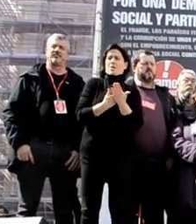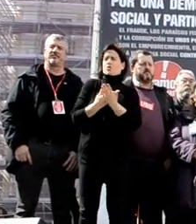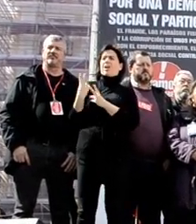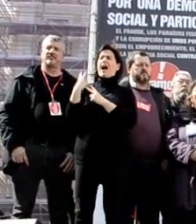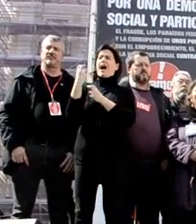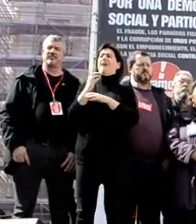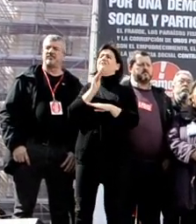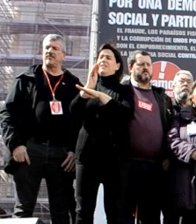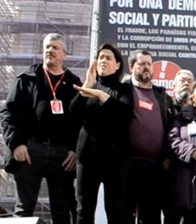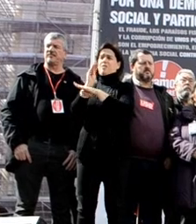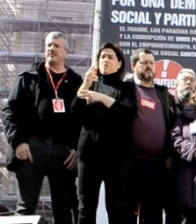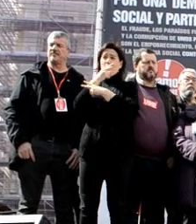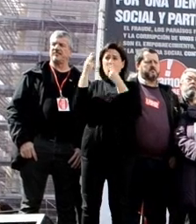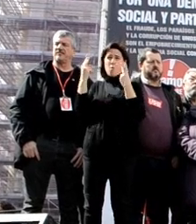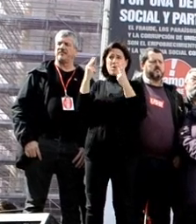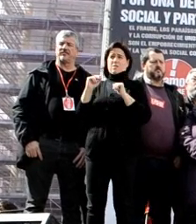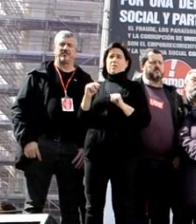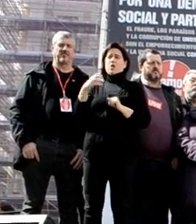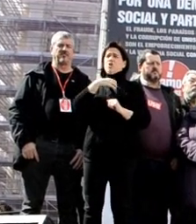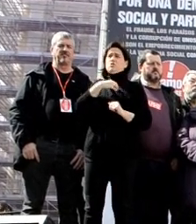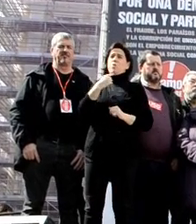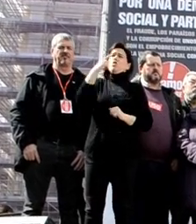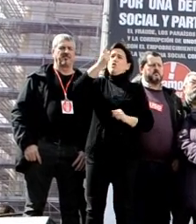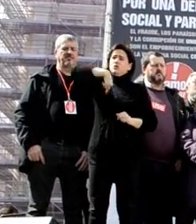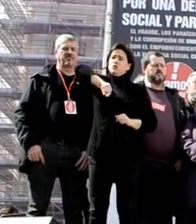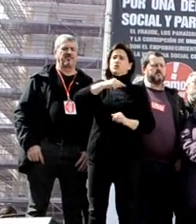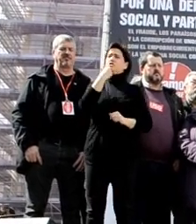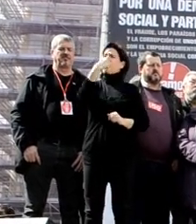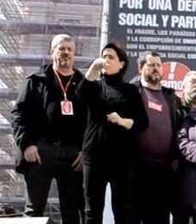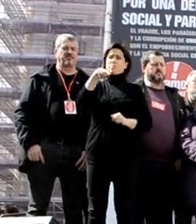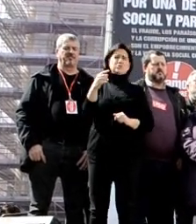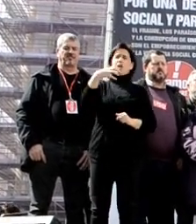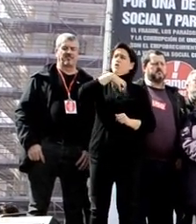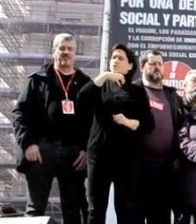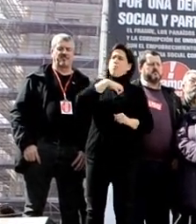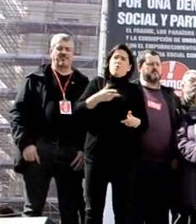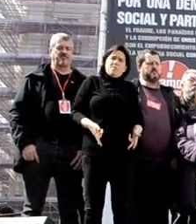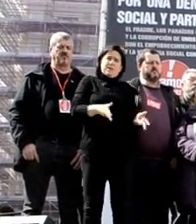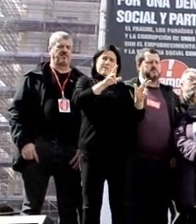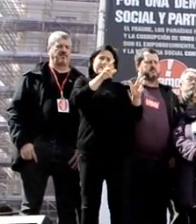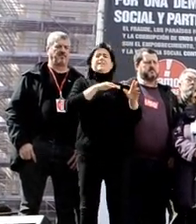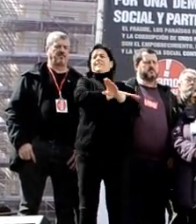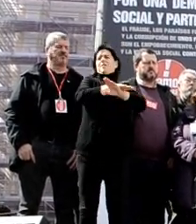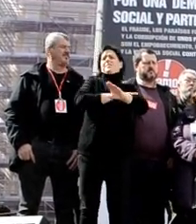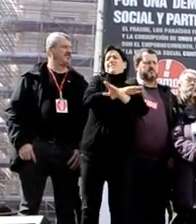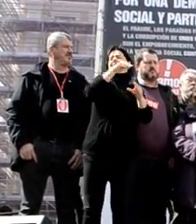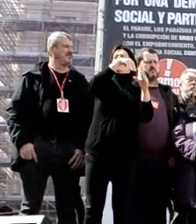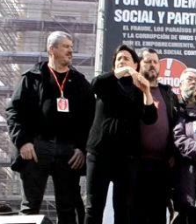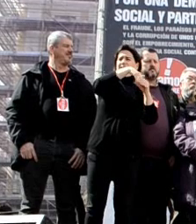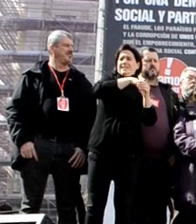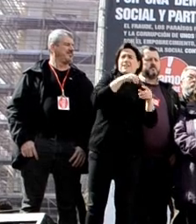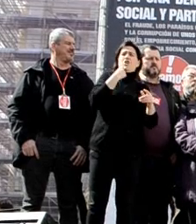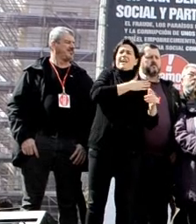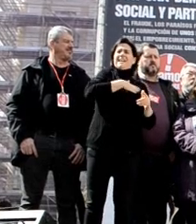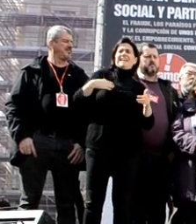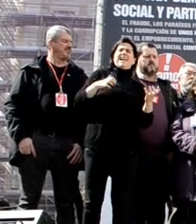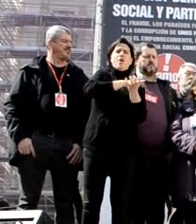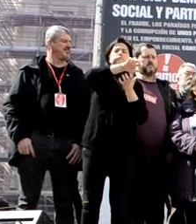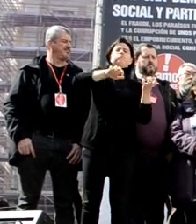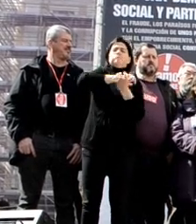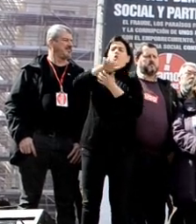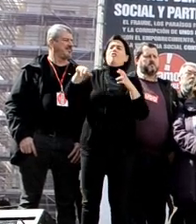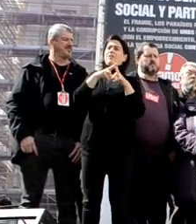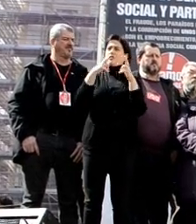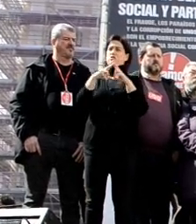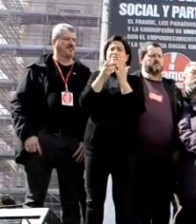esas instituciones. Condenamos asimismo la decidida voluntad del Ministerio del Interior de convertir el conflicto social en